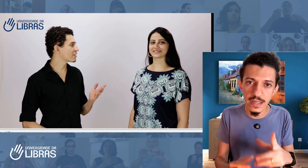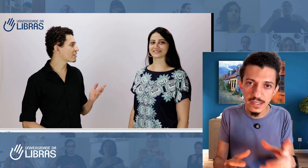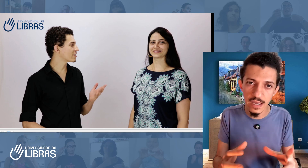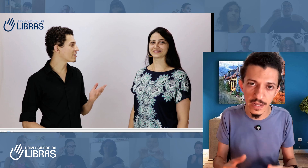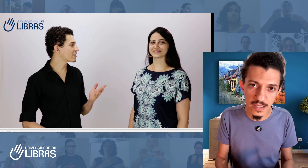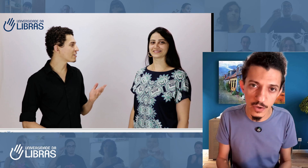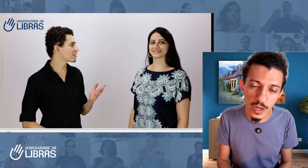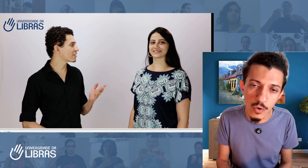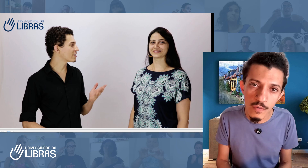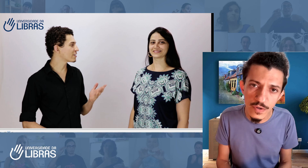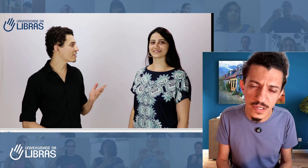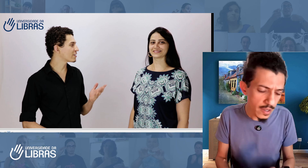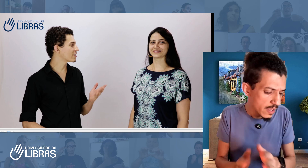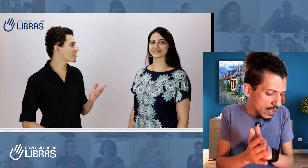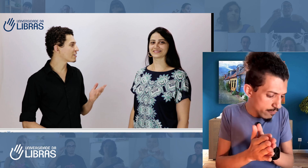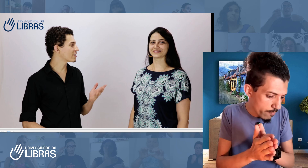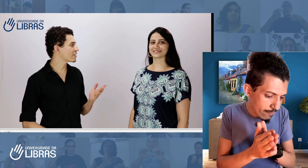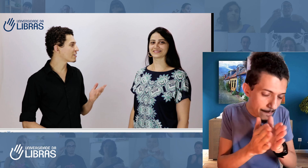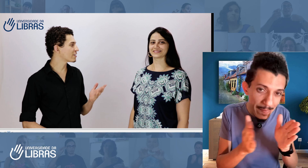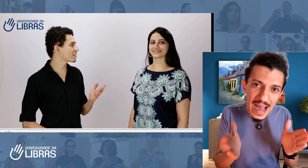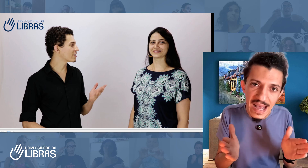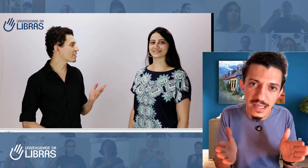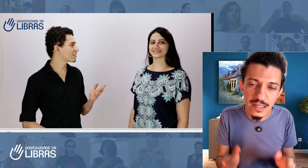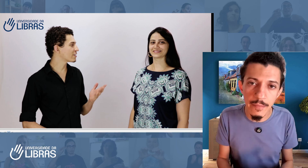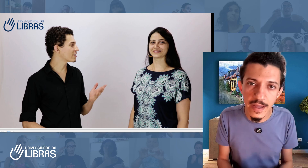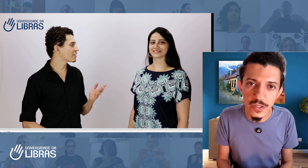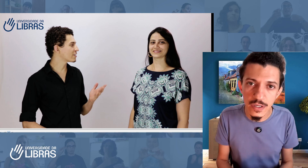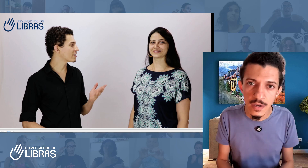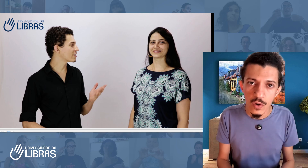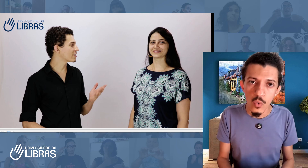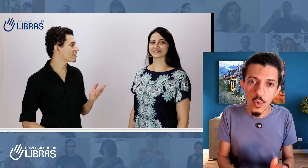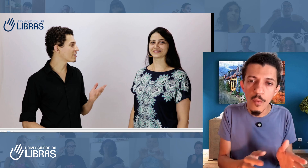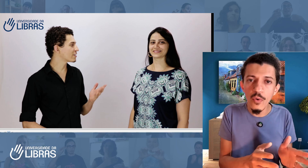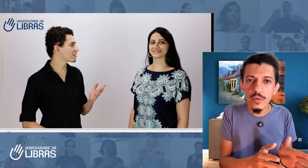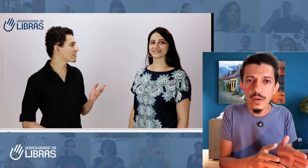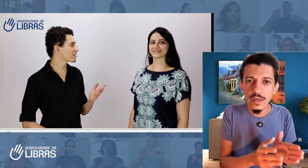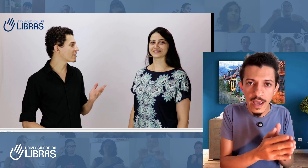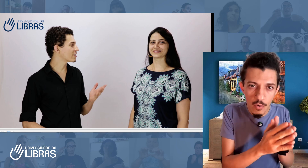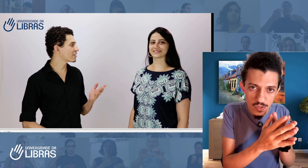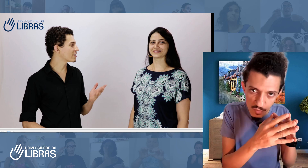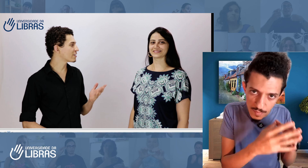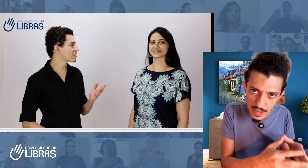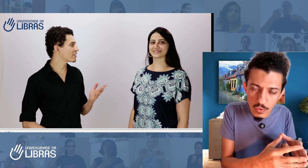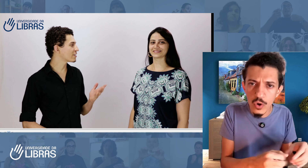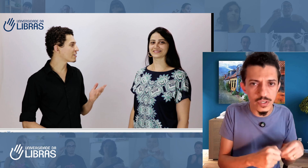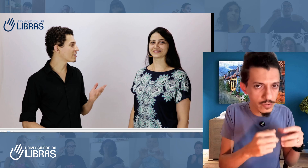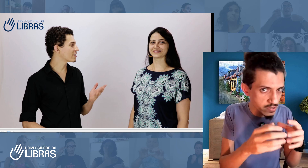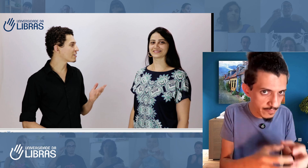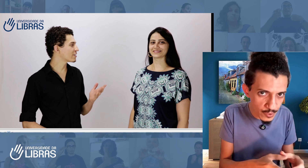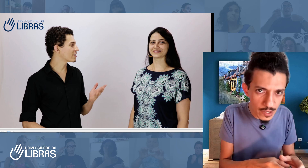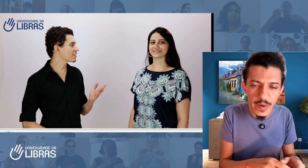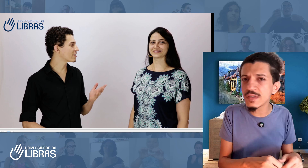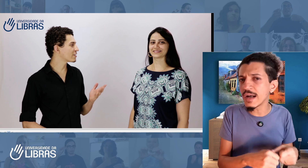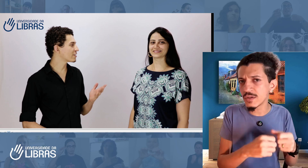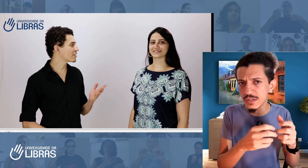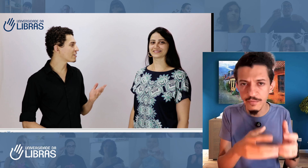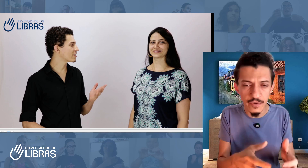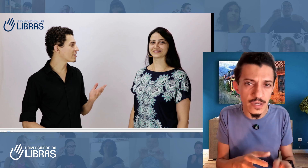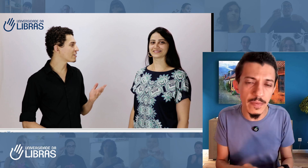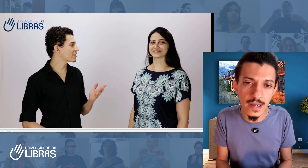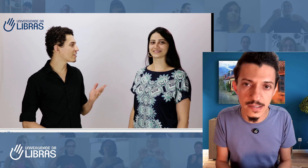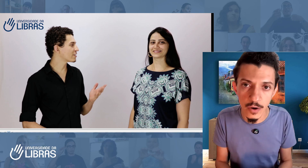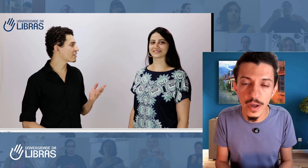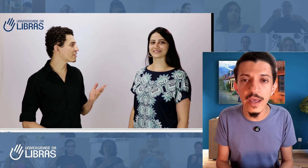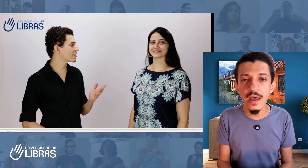fazer nessa reunião com você, eu vou mapear exatamente como que é o seu momento hoje, seus desafios de aprendizagem, seus desafios